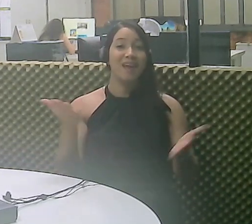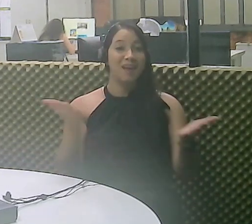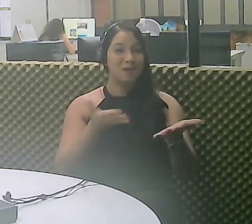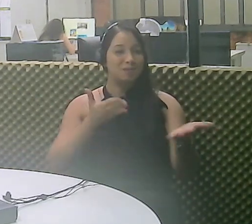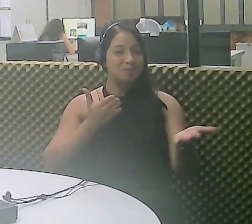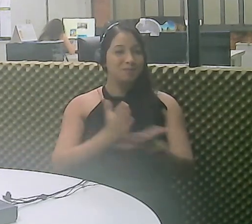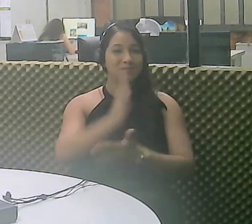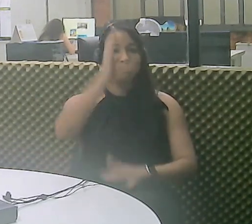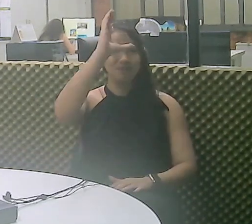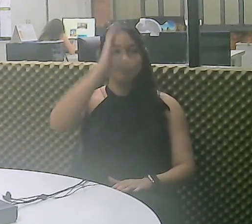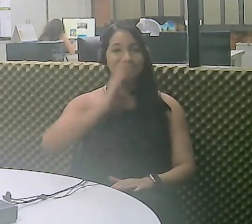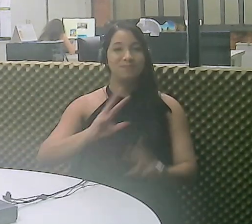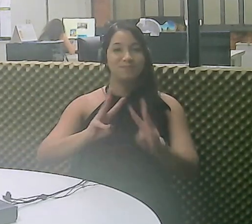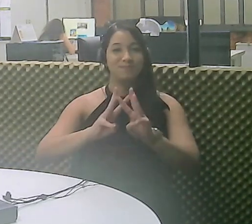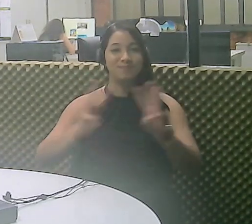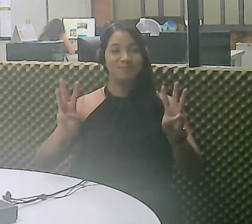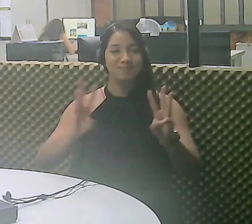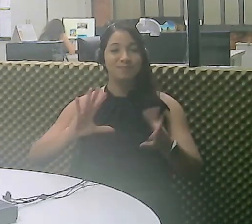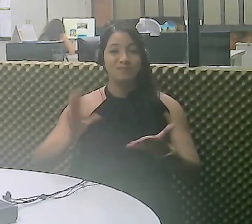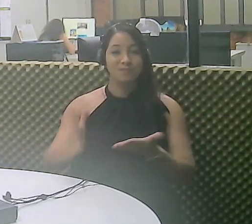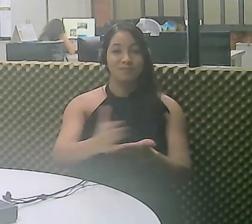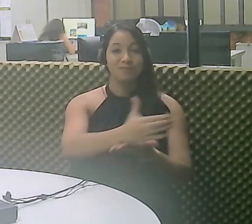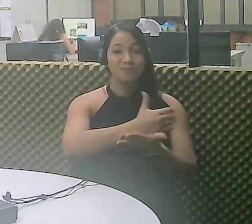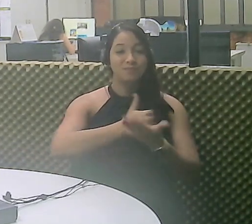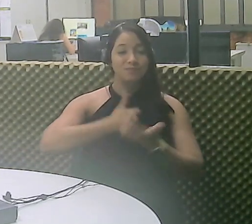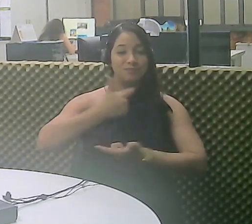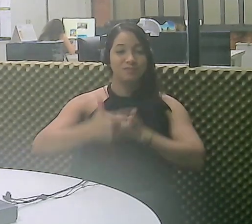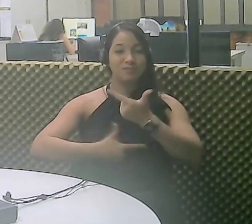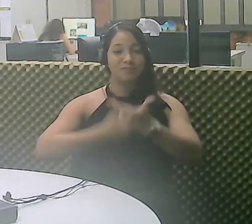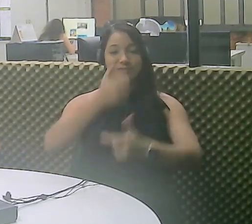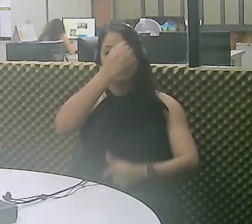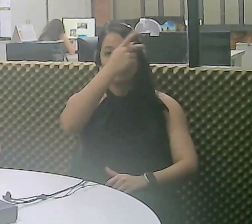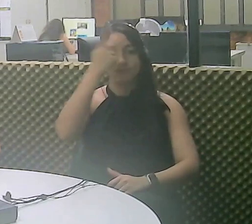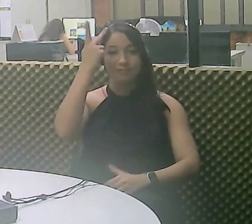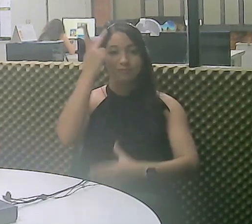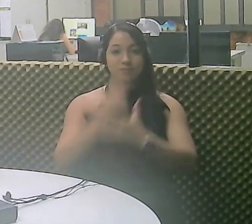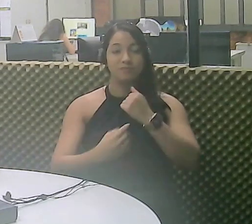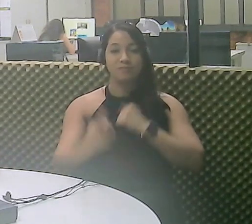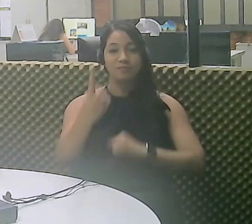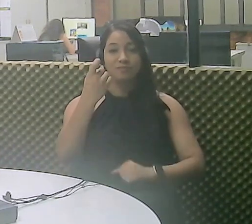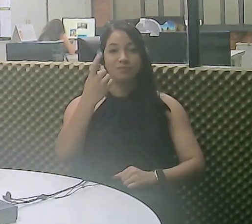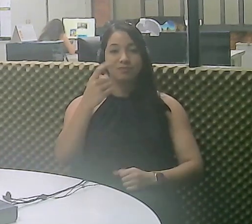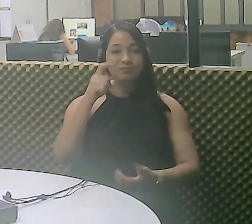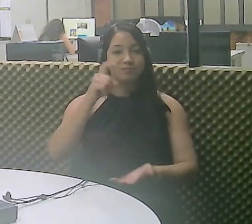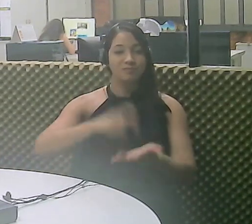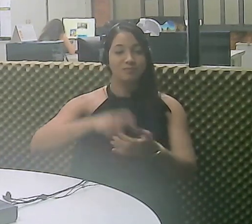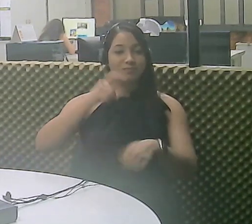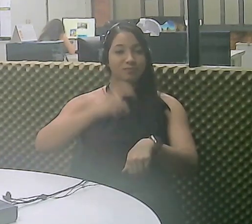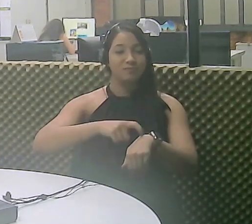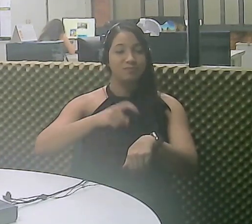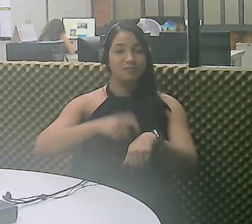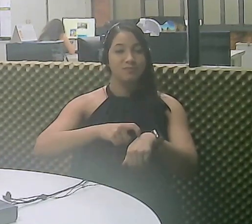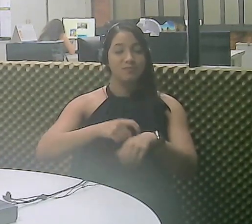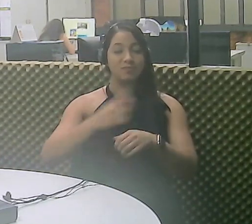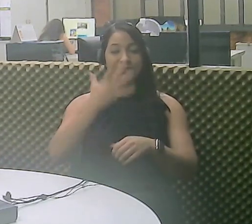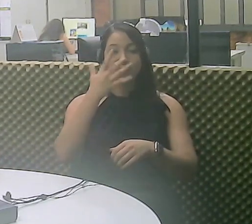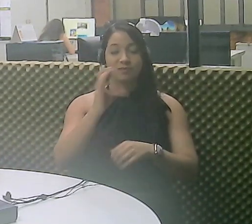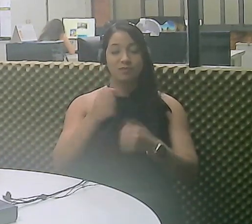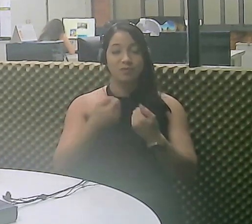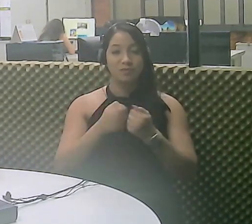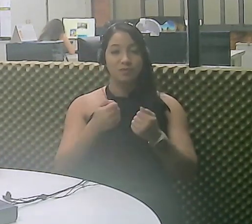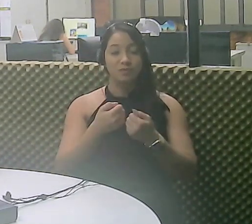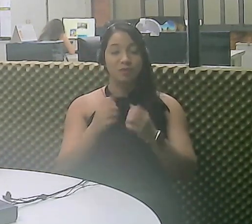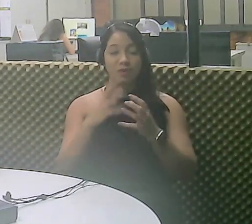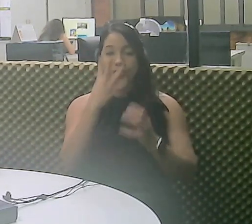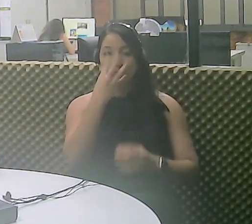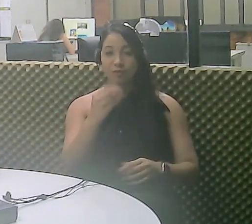o Portal Cidadão, que reúne os serviços online da prefeitura num só lugar. Você clica e acompanha horários da coleta de lixo, matrículas e notas dos